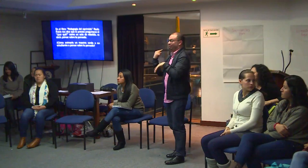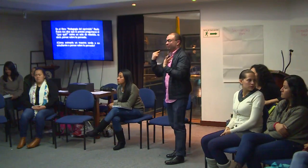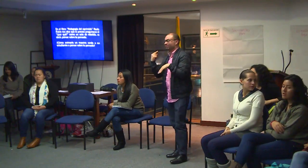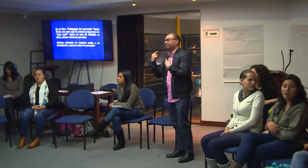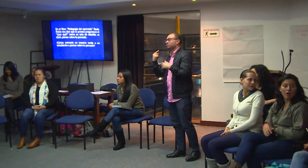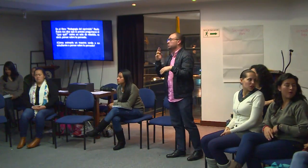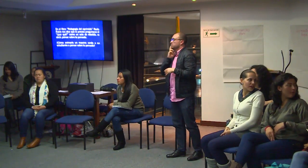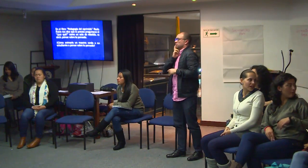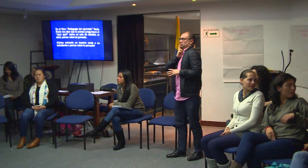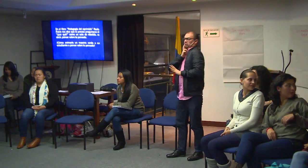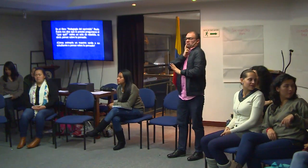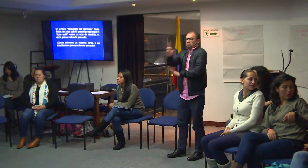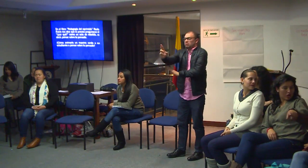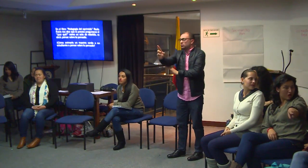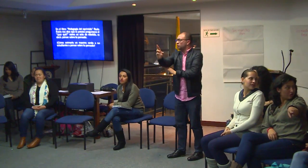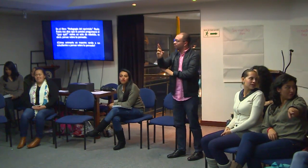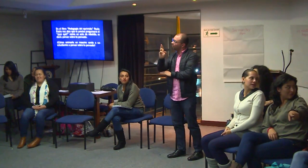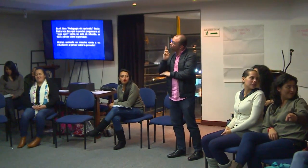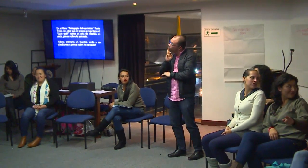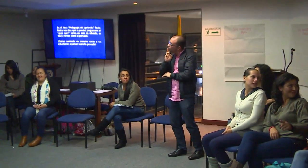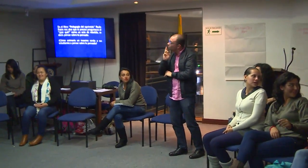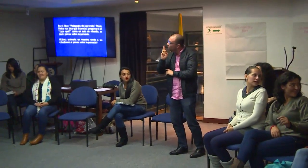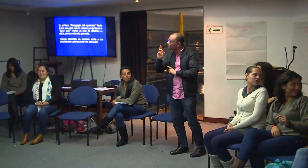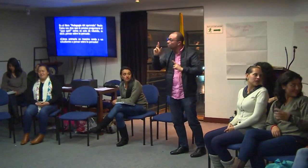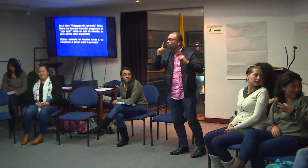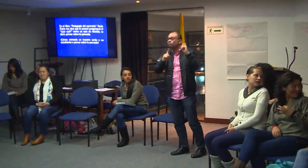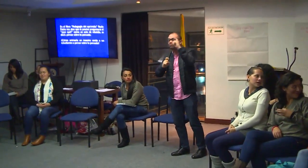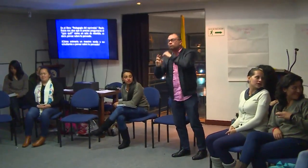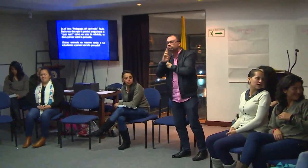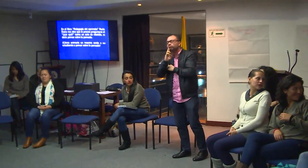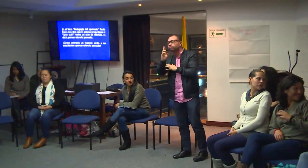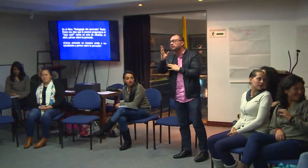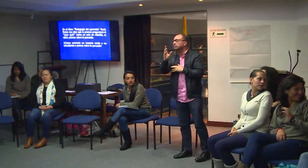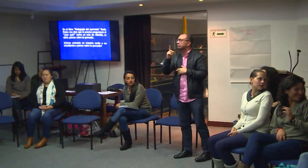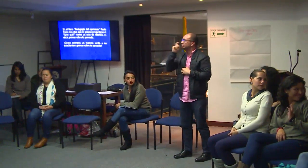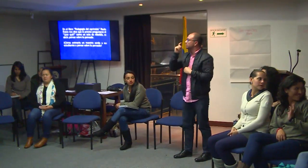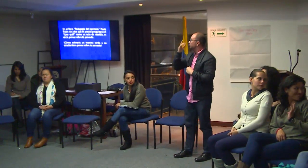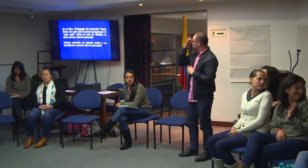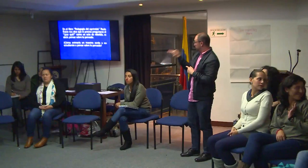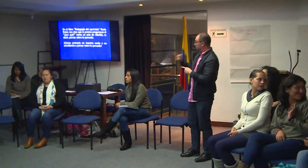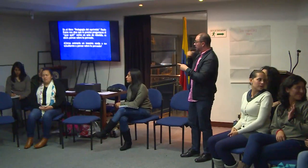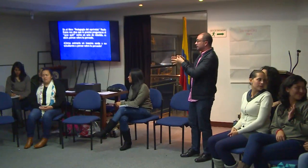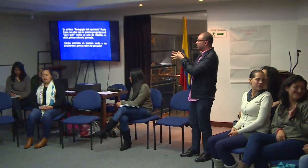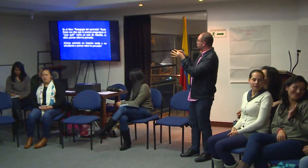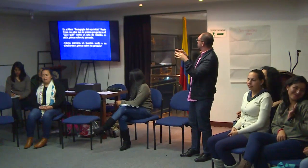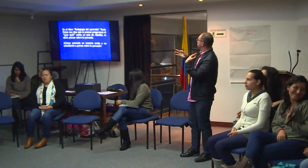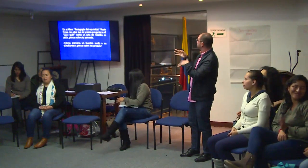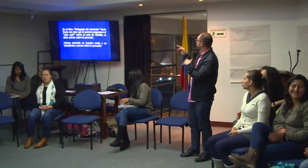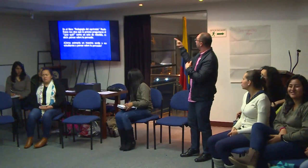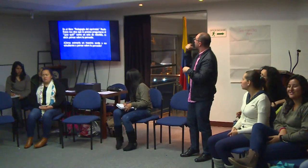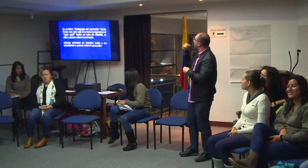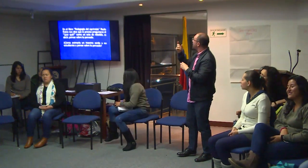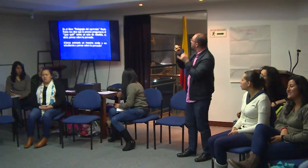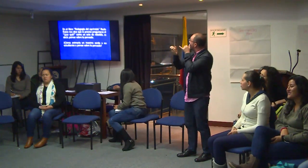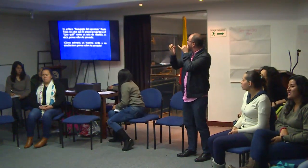Esa pregunta es una pregunta difícil y yo no creo que haya una respuesta particular, creo que es